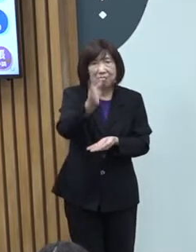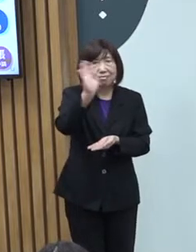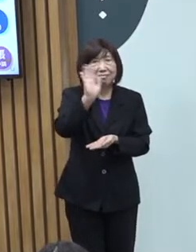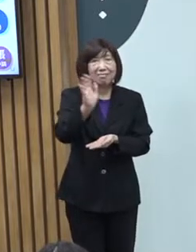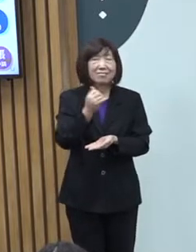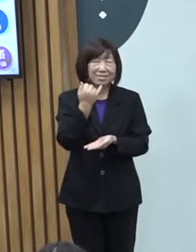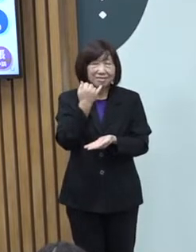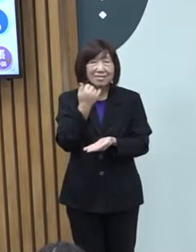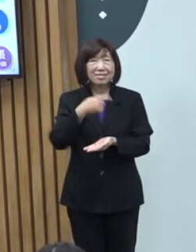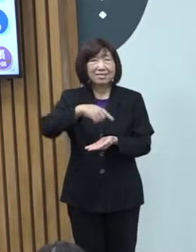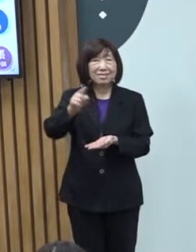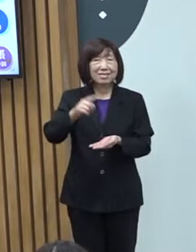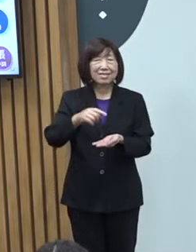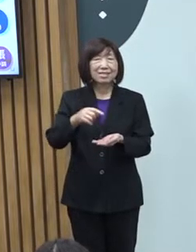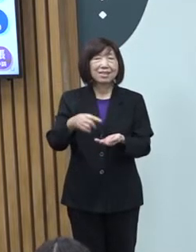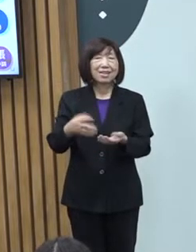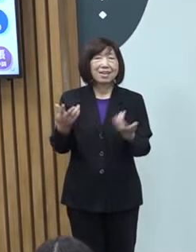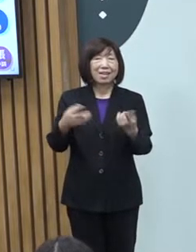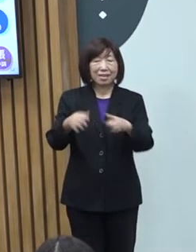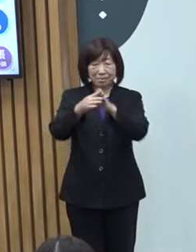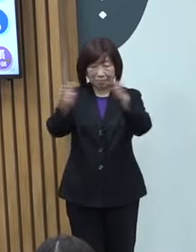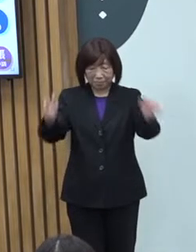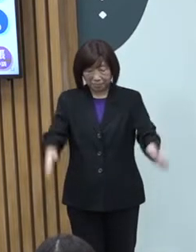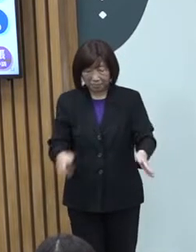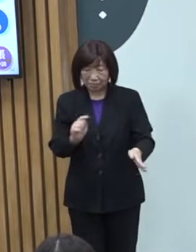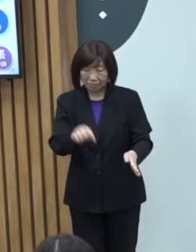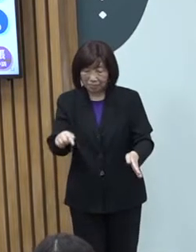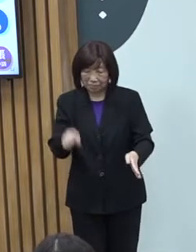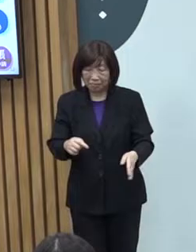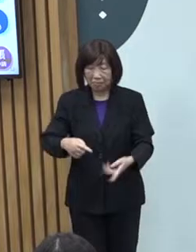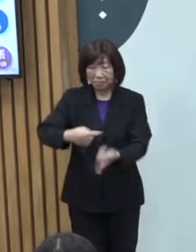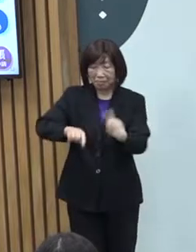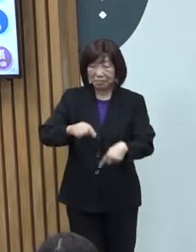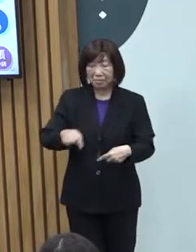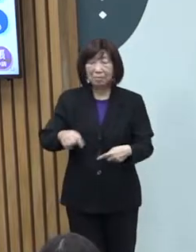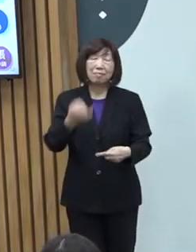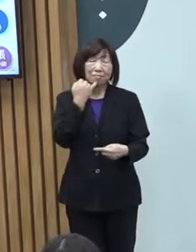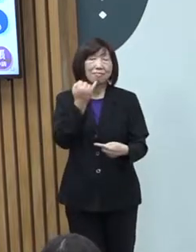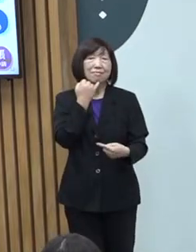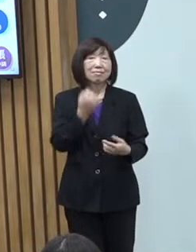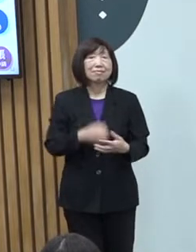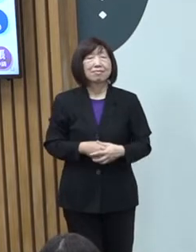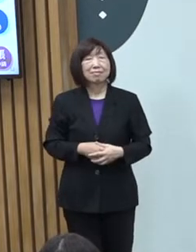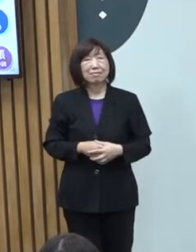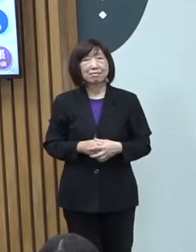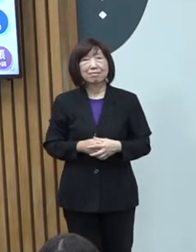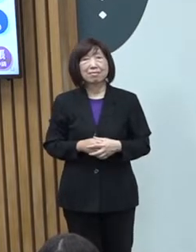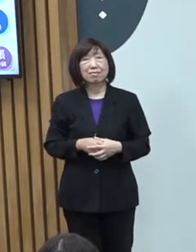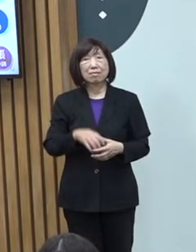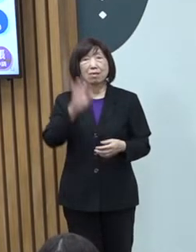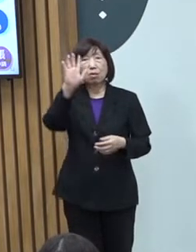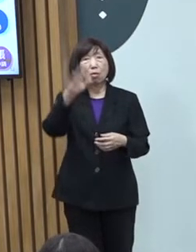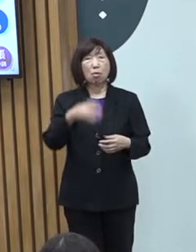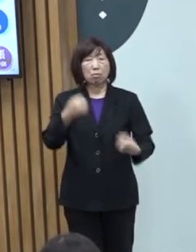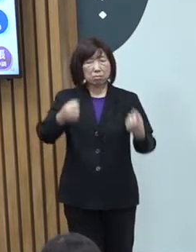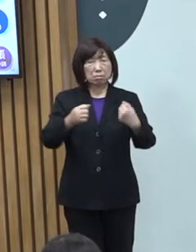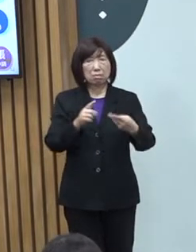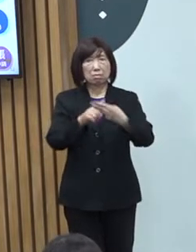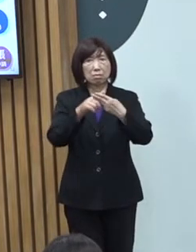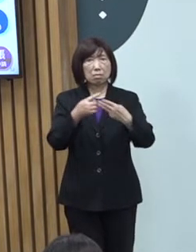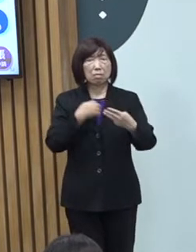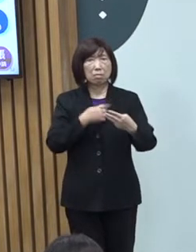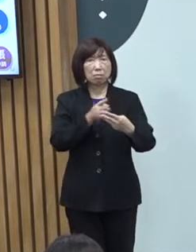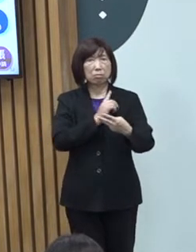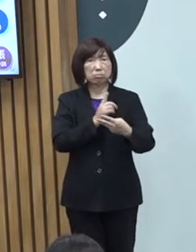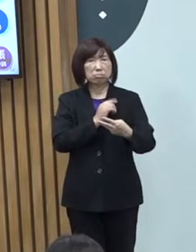可以到具有跨行转账功能的 ATM 那个自动柜员机去转账就可以了。那有些车主是不喜欢车门